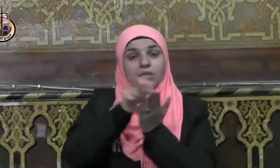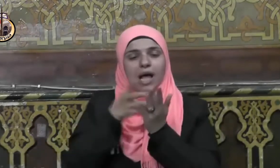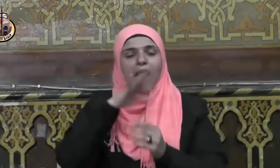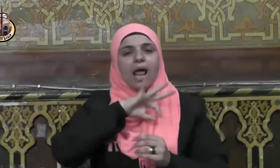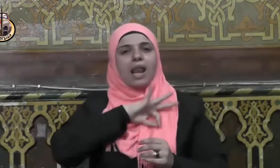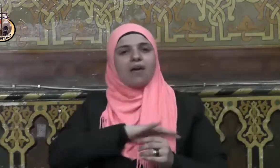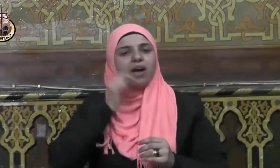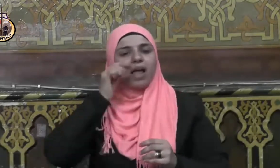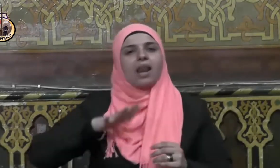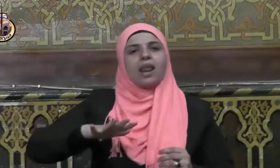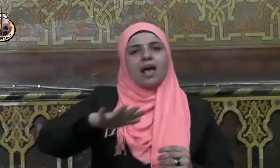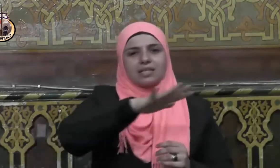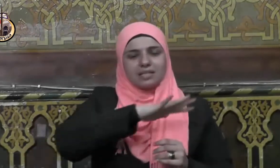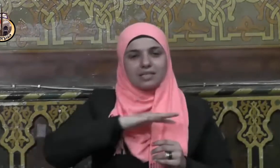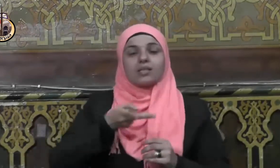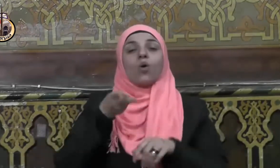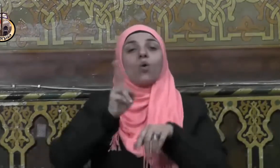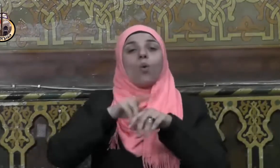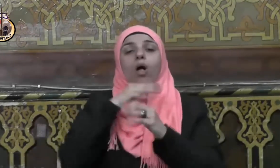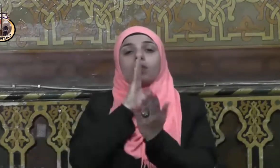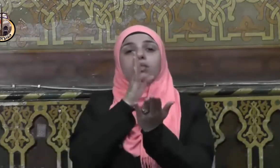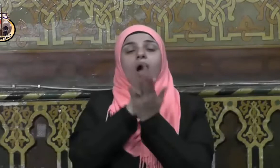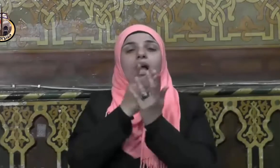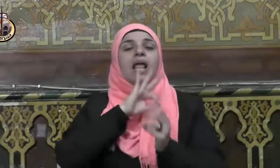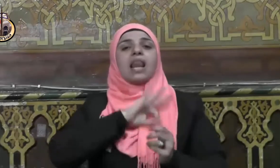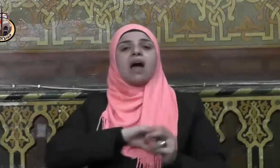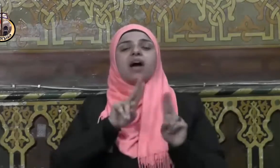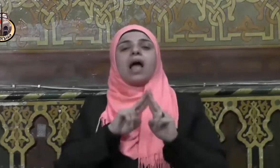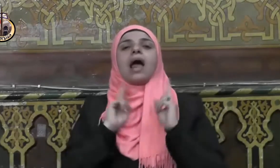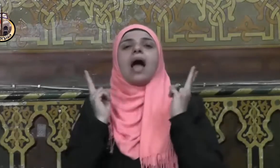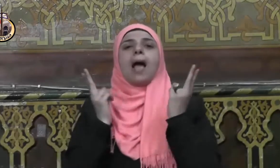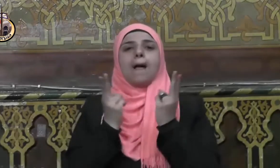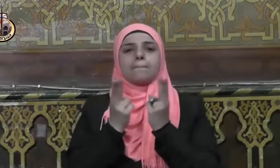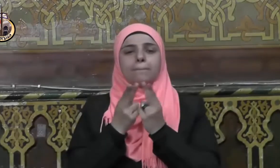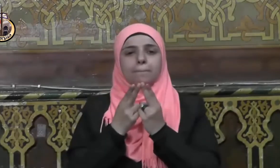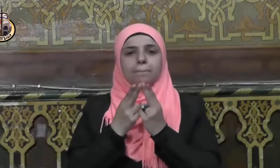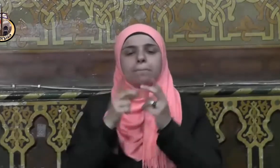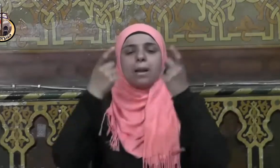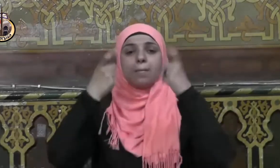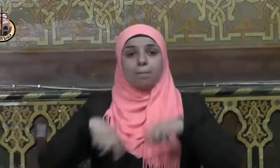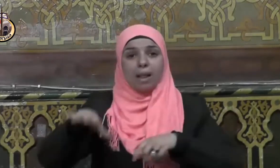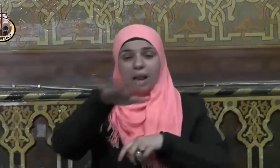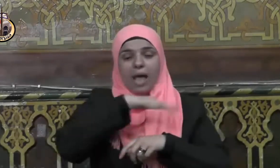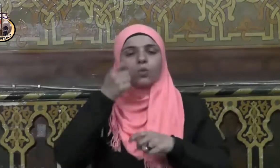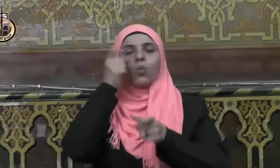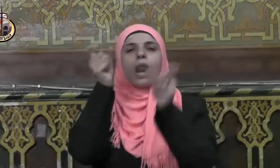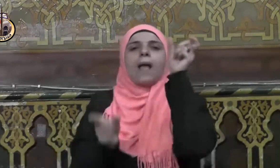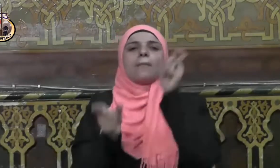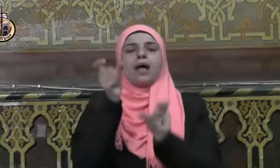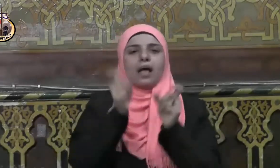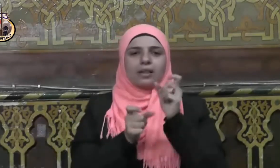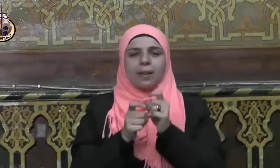الناس، وتحقيق النفع العام للبلاد والعباد بعيداً